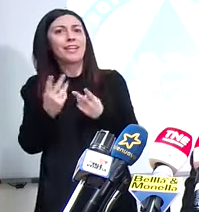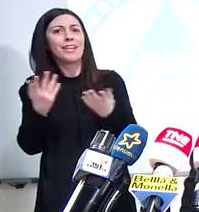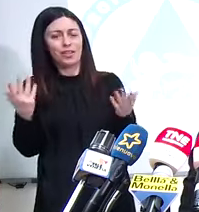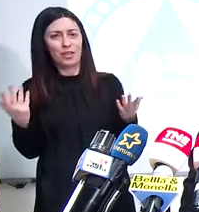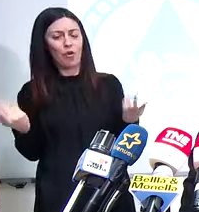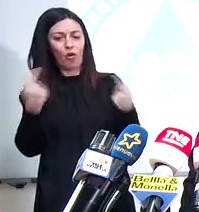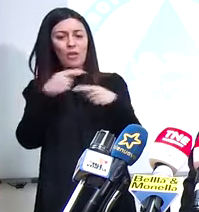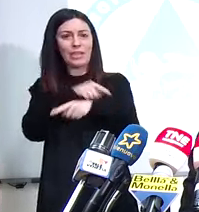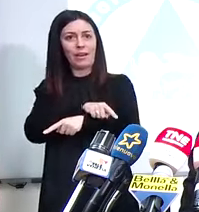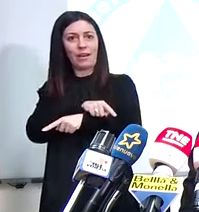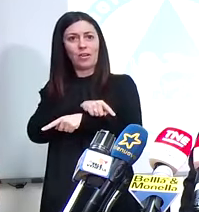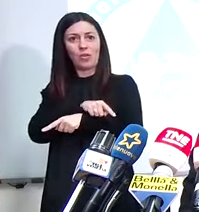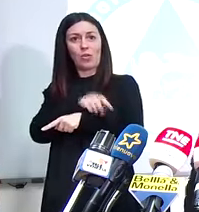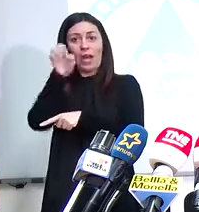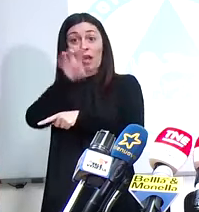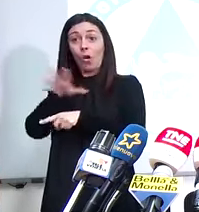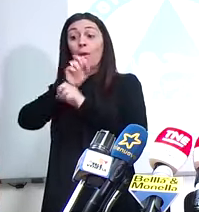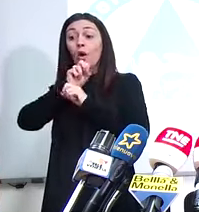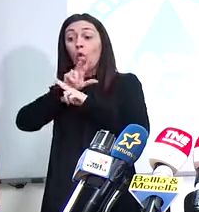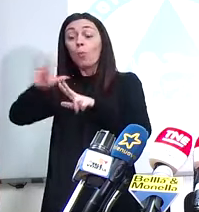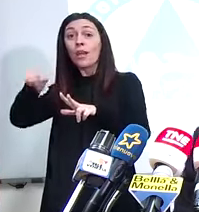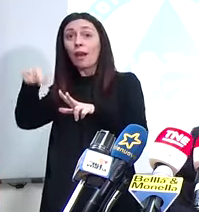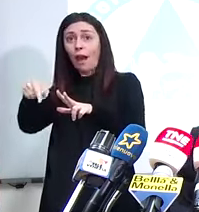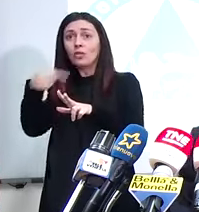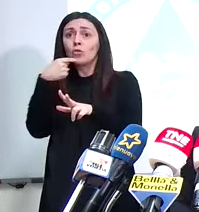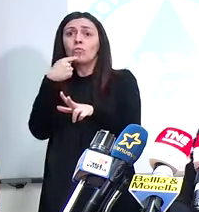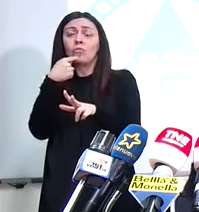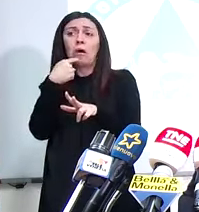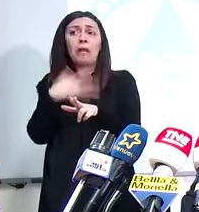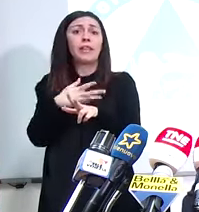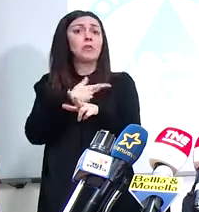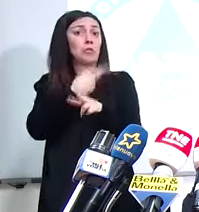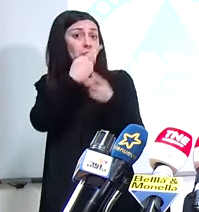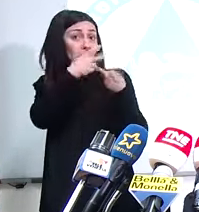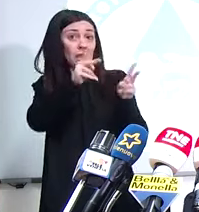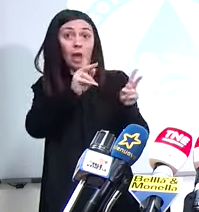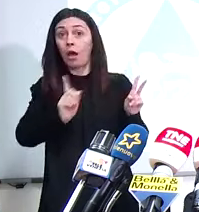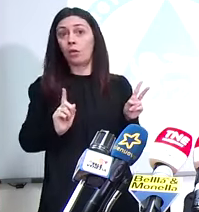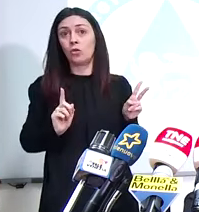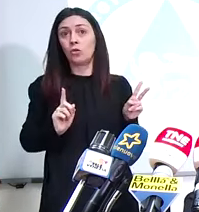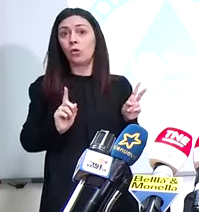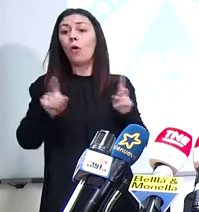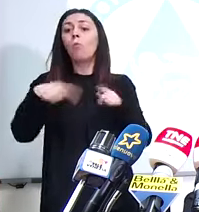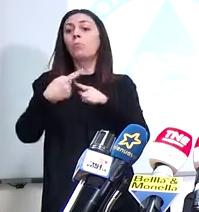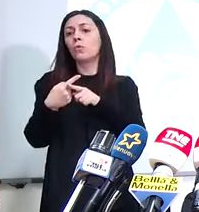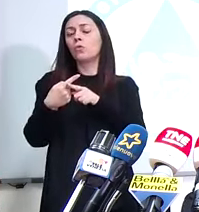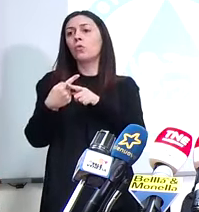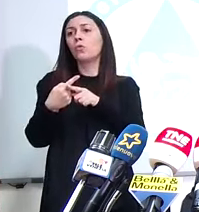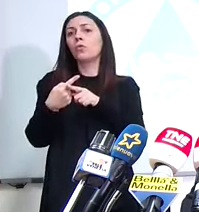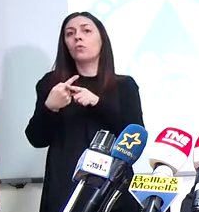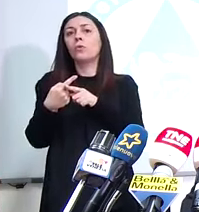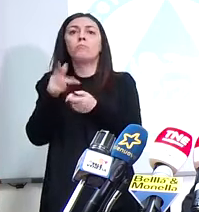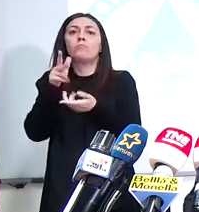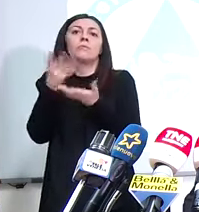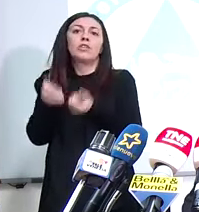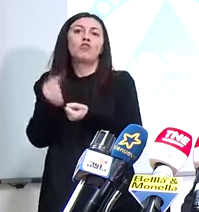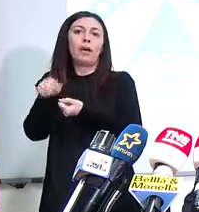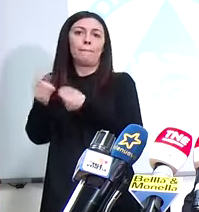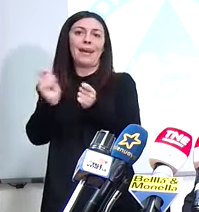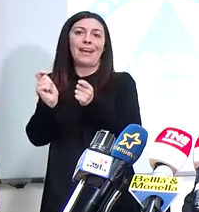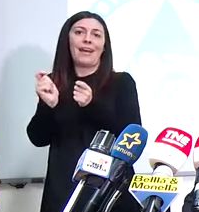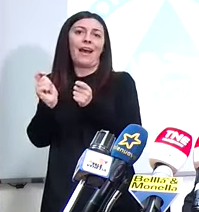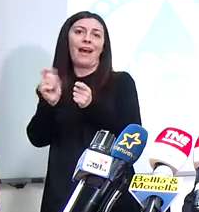potevamo sperare non ha parlato di proibizione non anche detto che non è vero che non c'è un mercato parallelo perché ci sono gli stati membri che sicuramente